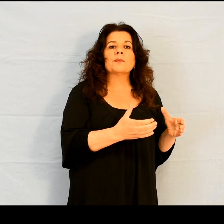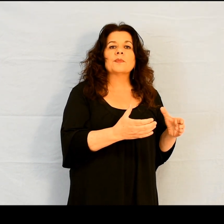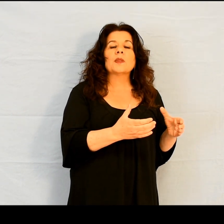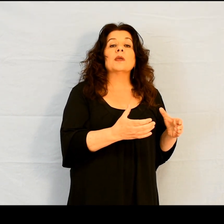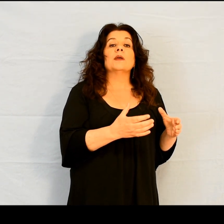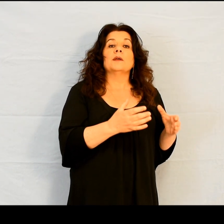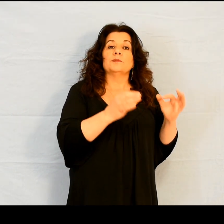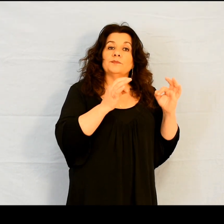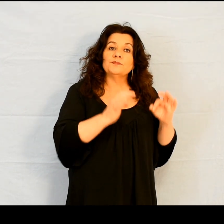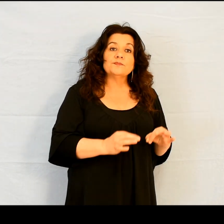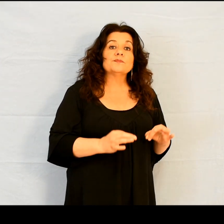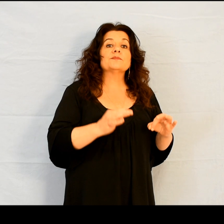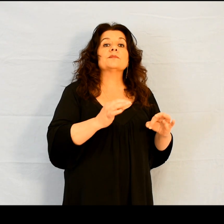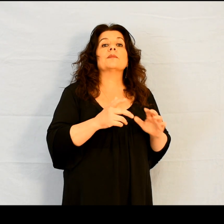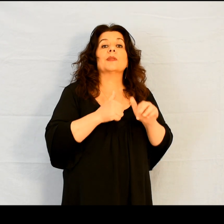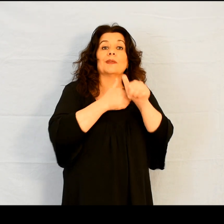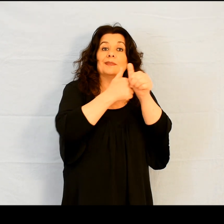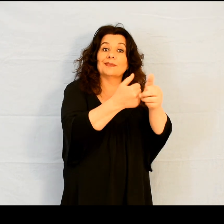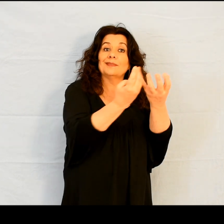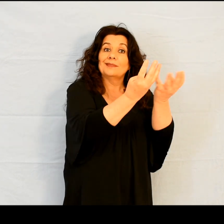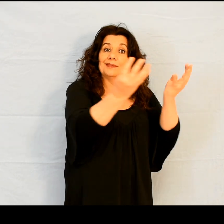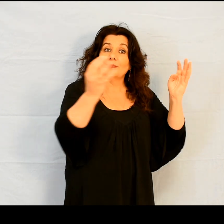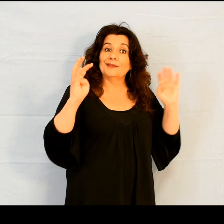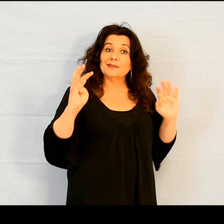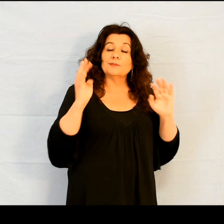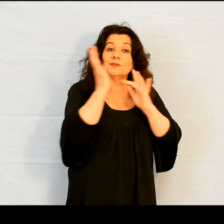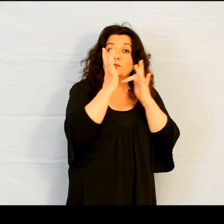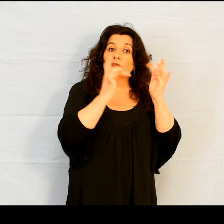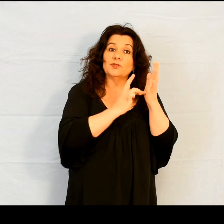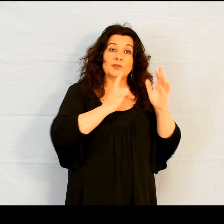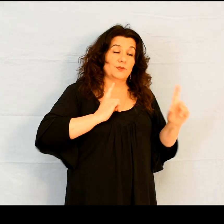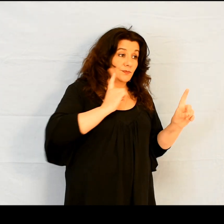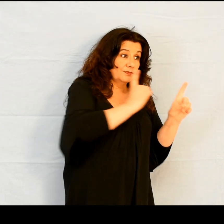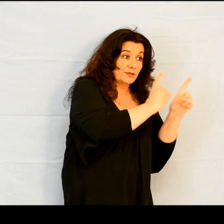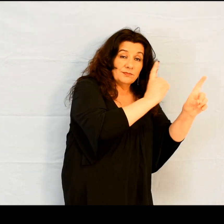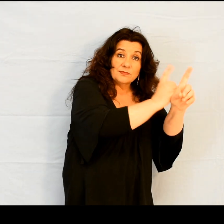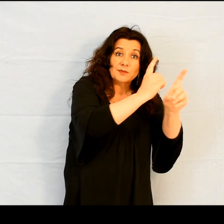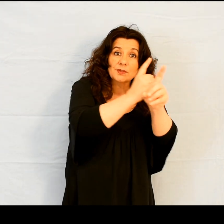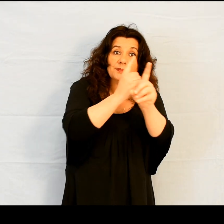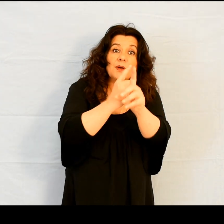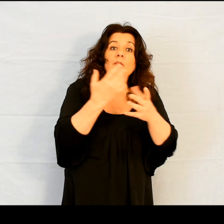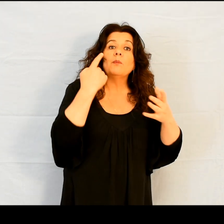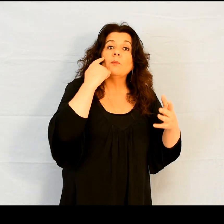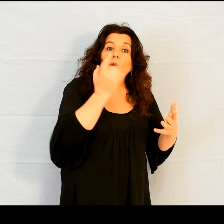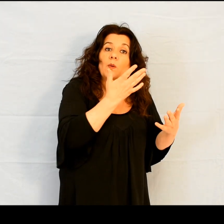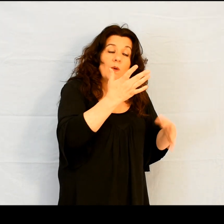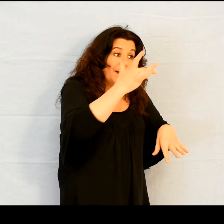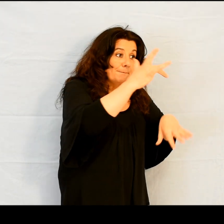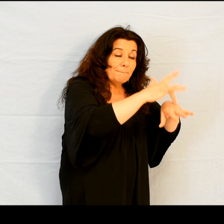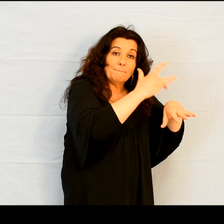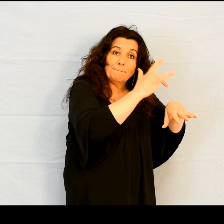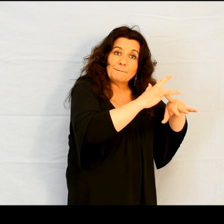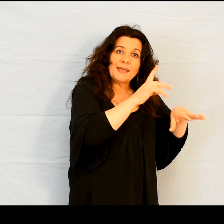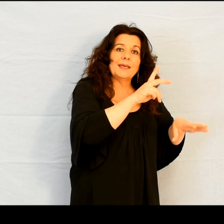Alors il se mit à laver les pieds de ses disciples et à les essuyer avec le linge qu'il avait à la